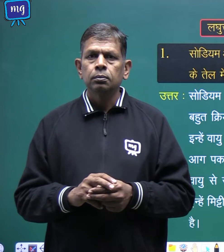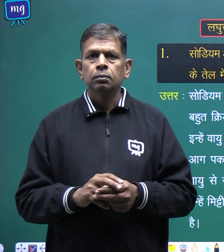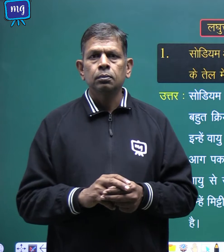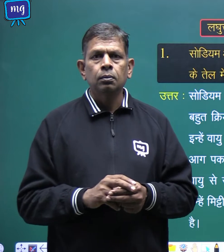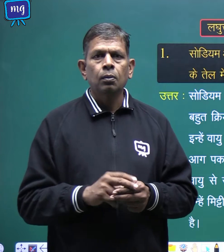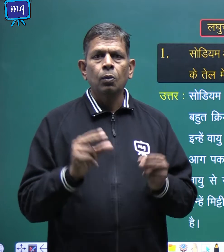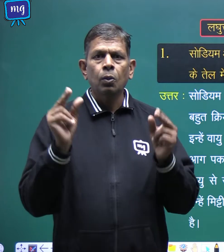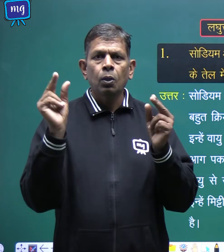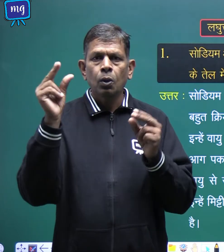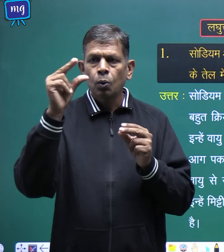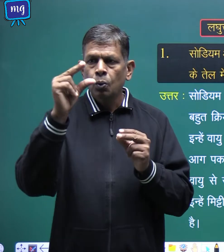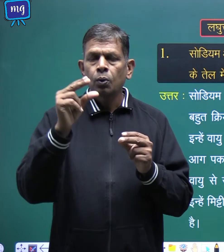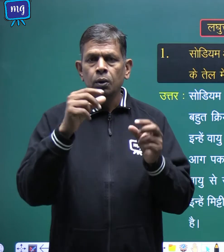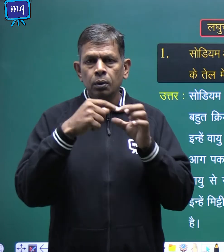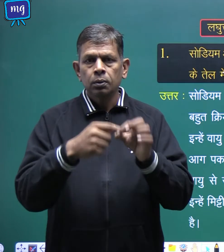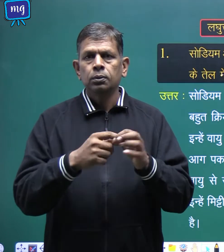लघुत्तरात्मक प्रश्न।